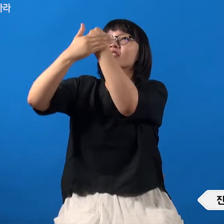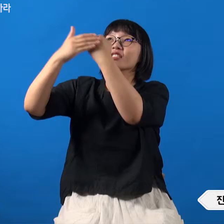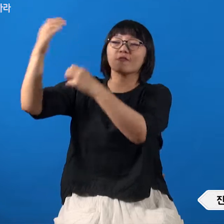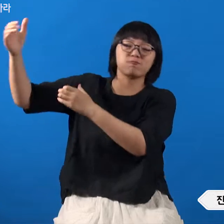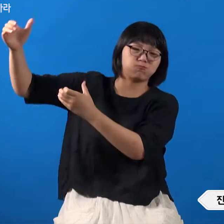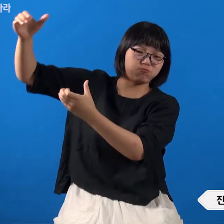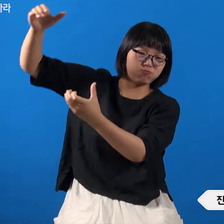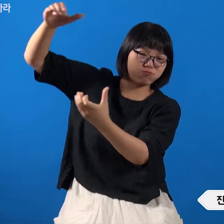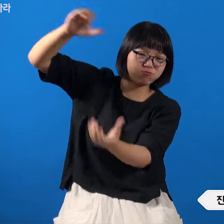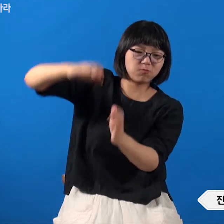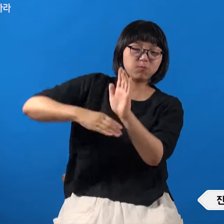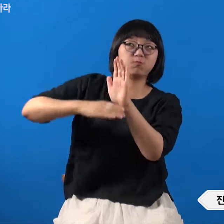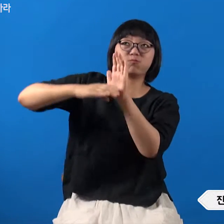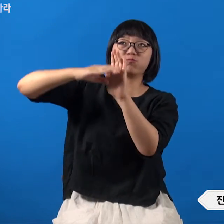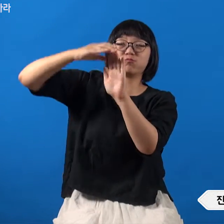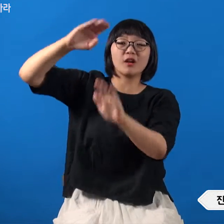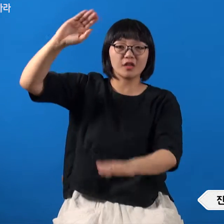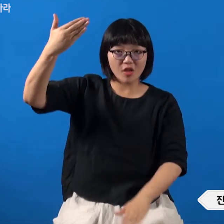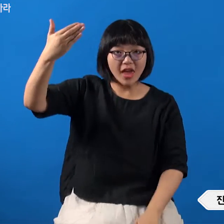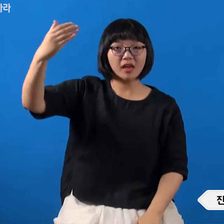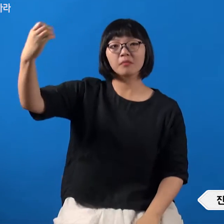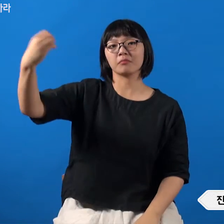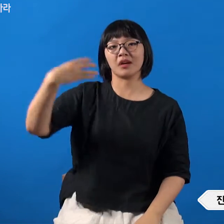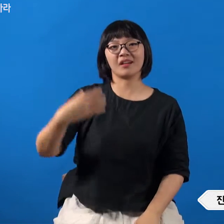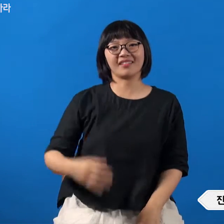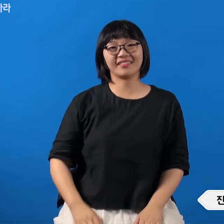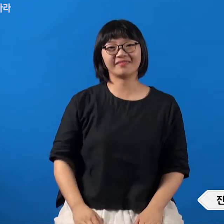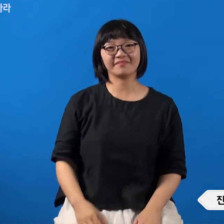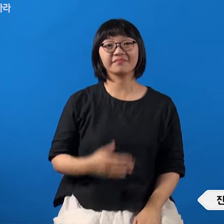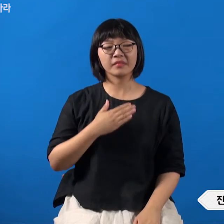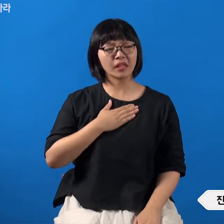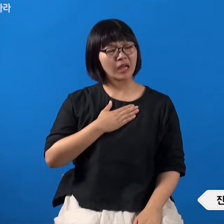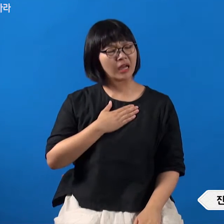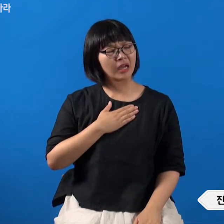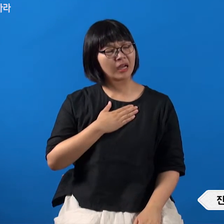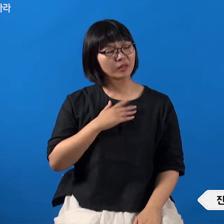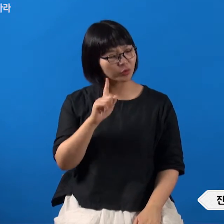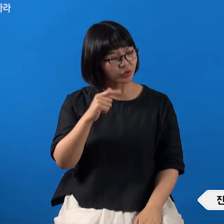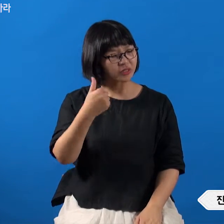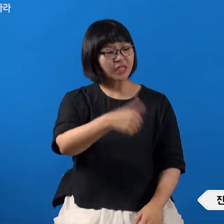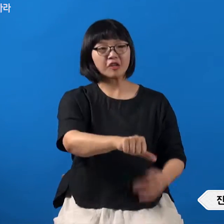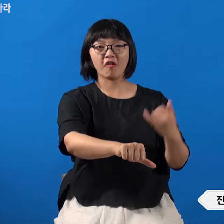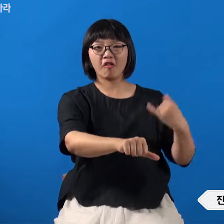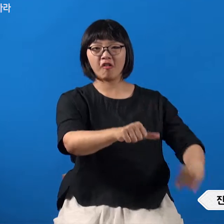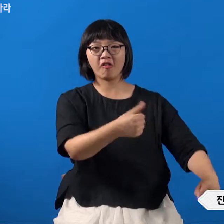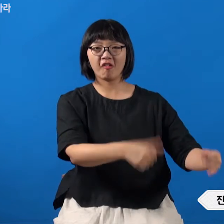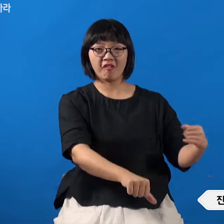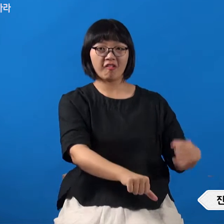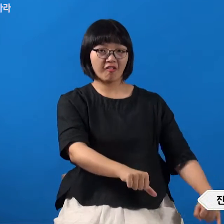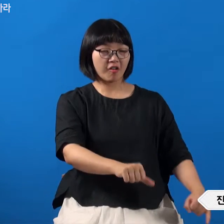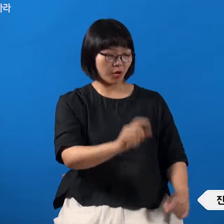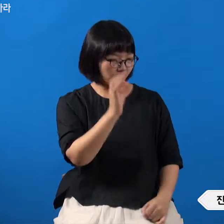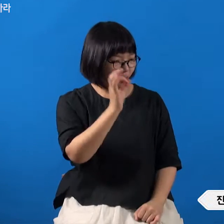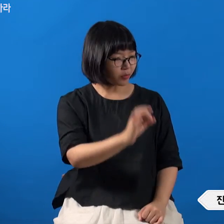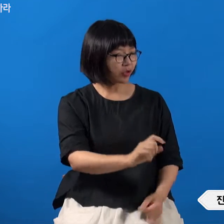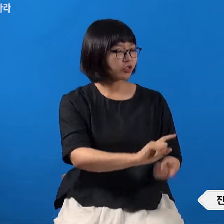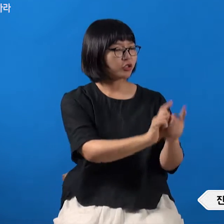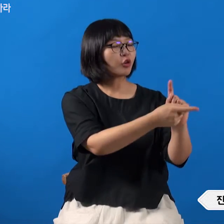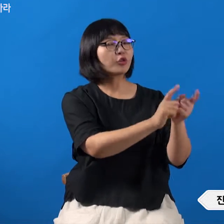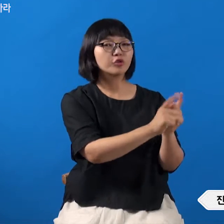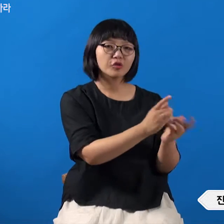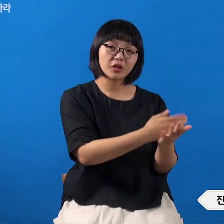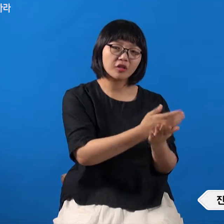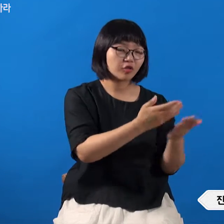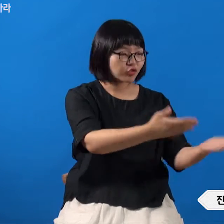말씀하고 있습니다. 우리도 우리 자녀들이 서로 나누고 서로 줄 때 우리의 마음을